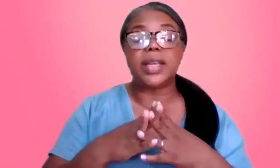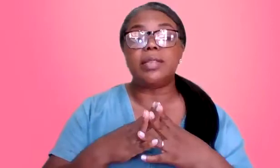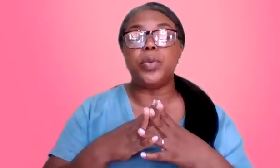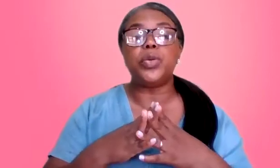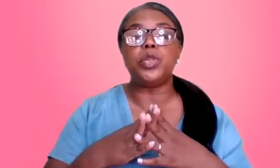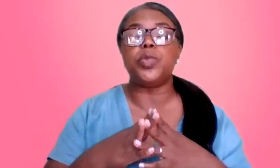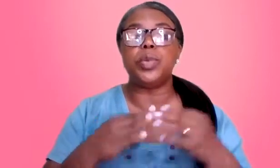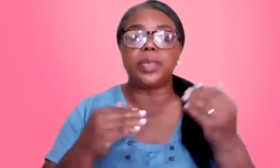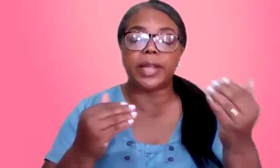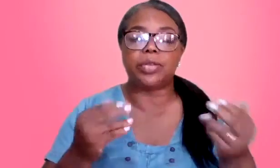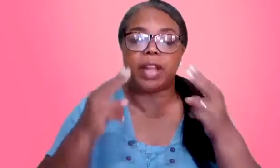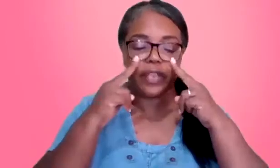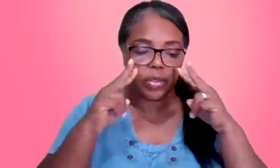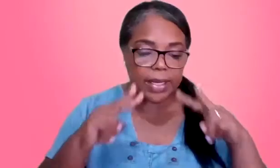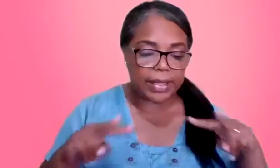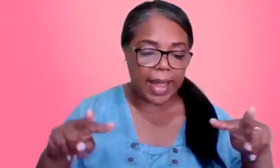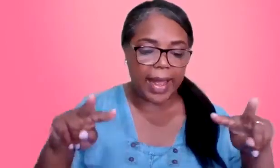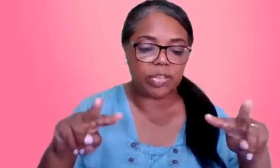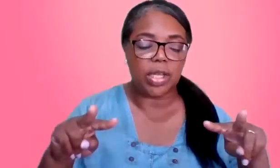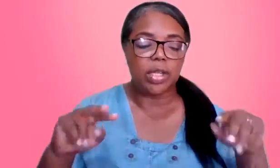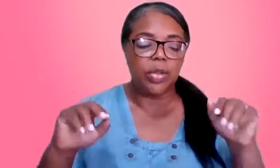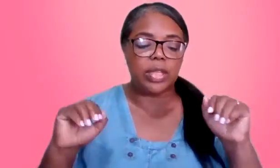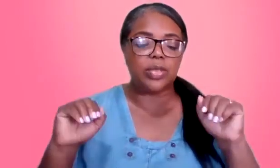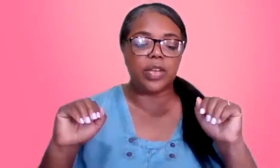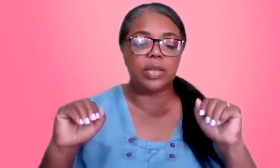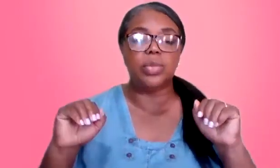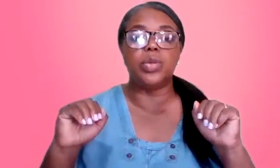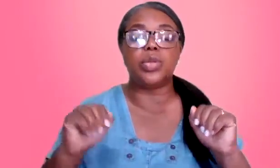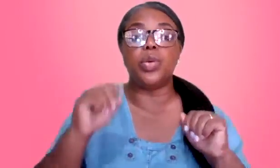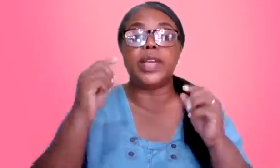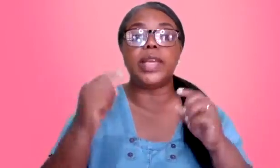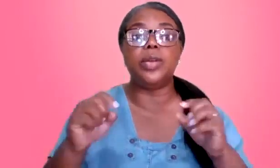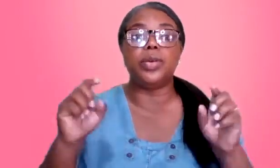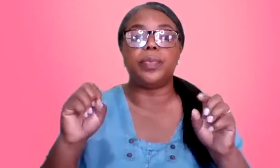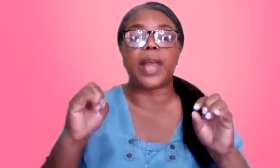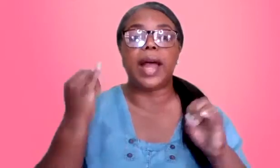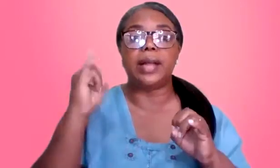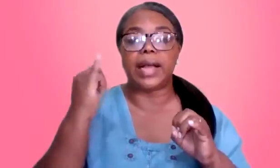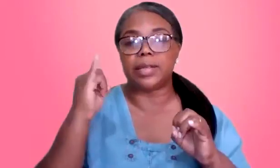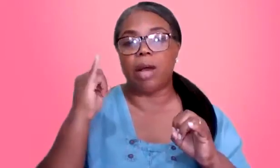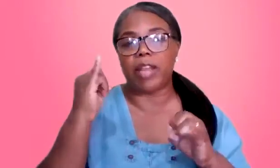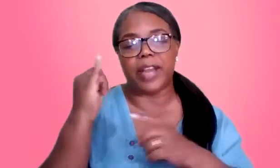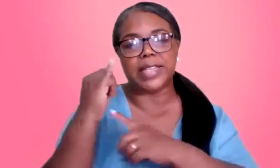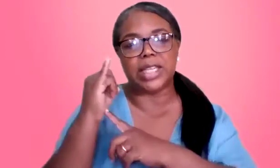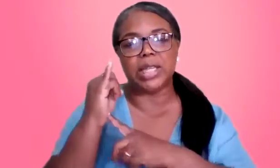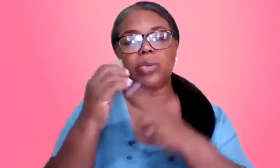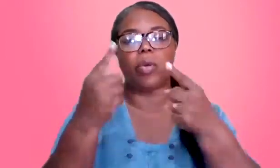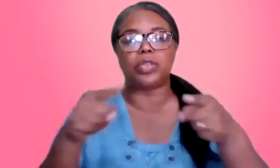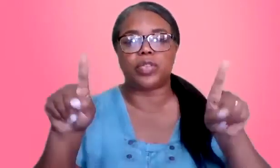E, por último, dentro da visualidade, nós vimos o hino, tá? Alguém faz hino, outros